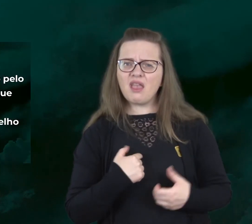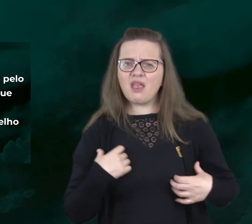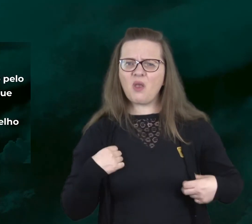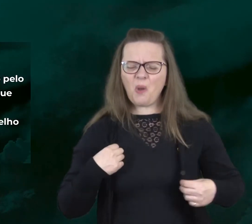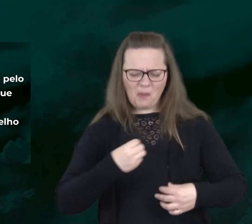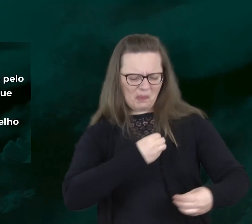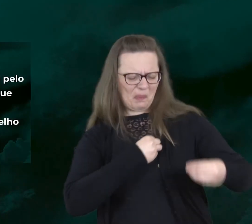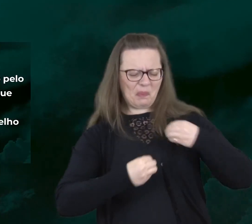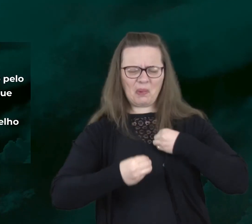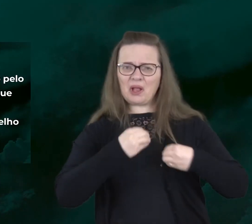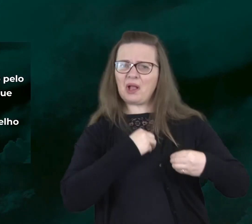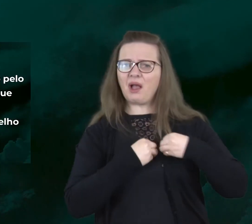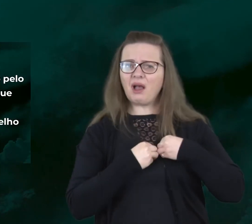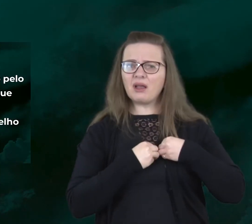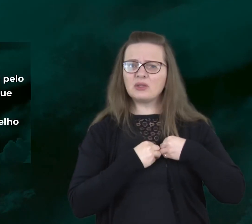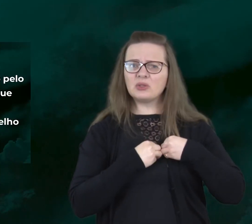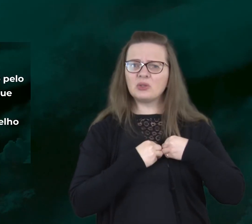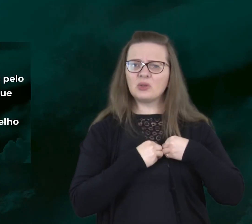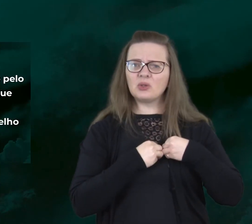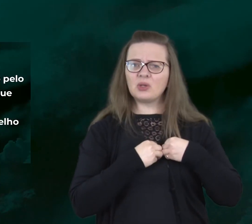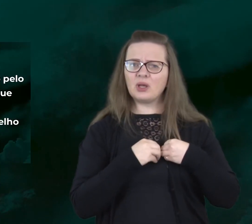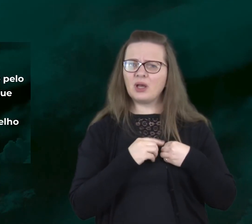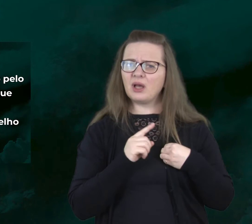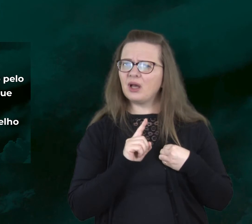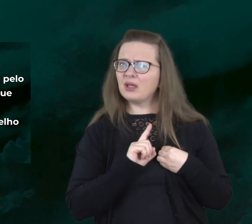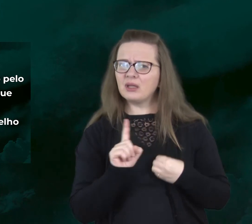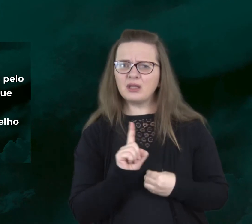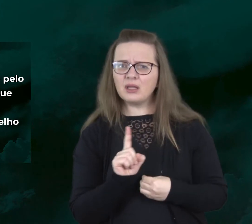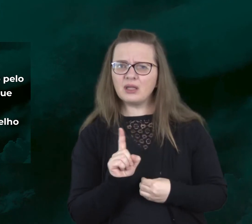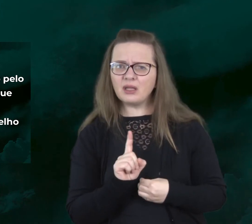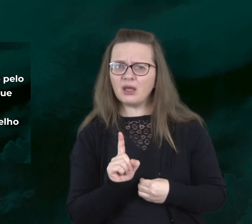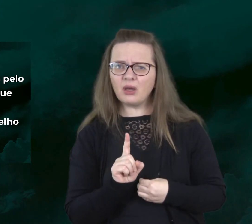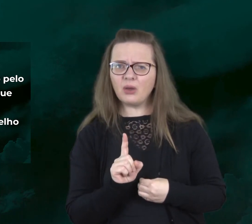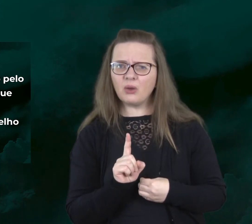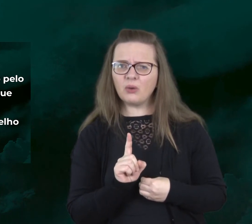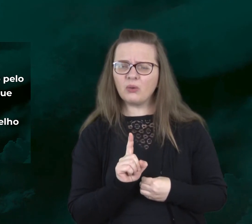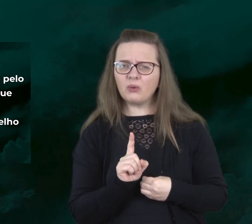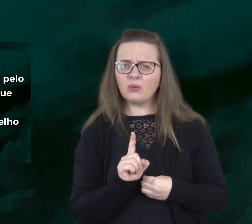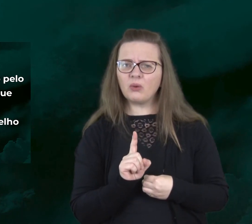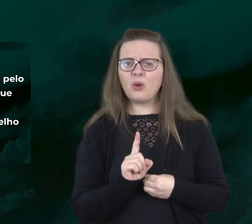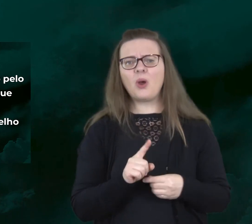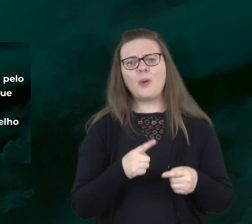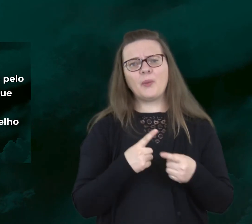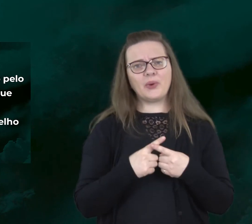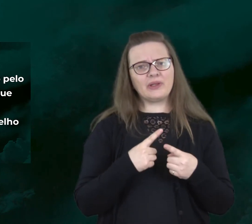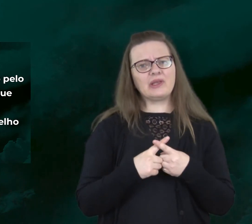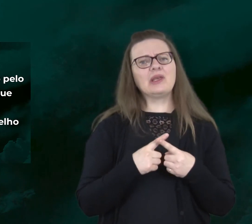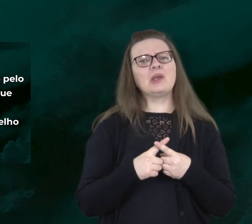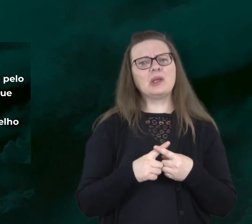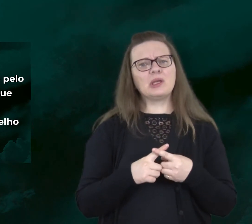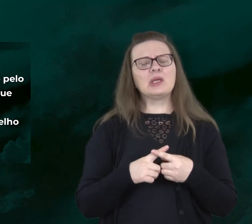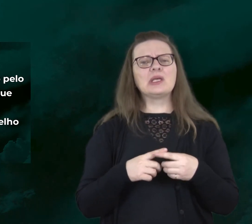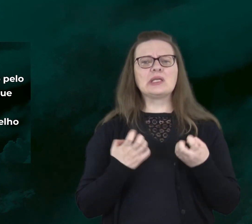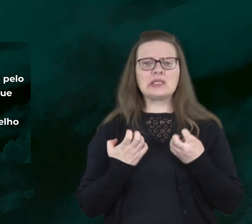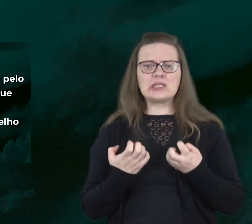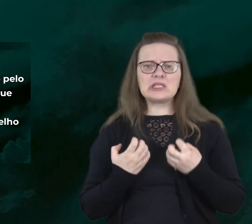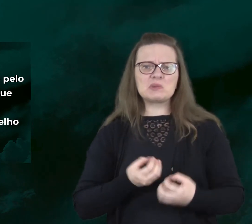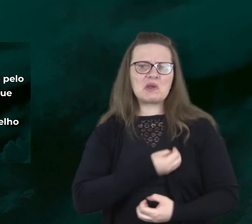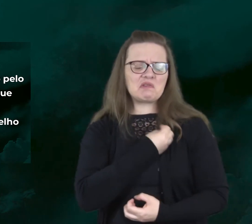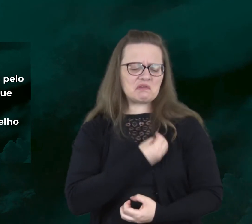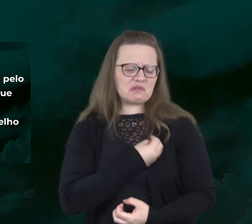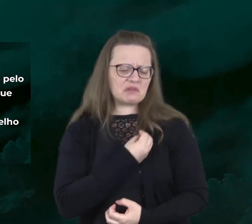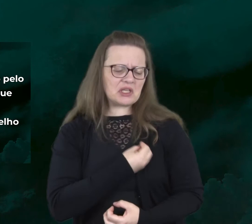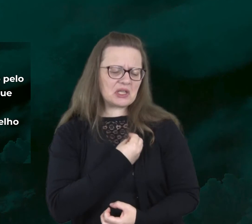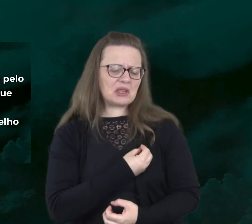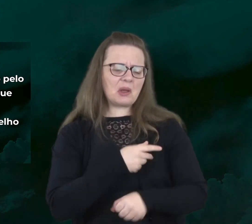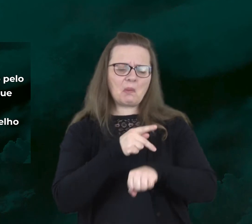pelo fato de viver humildemente, para que fosseis vós exaltados, visto que gratuitamente vos anunciei